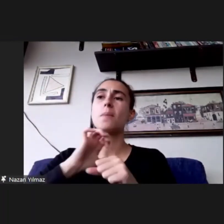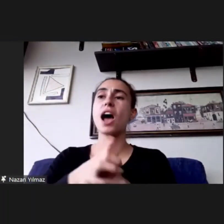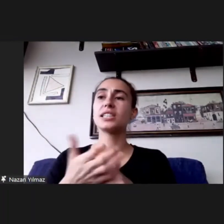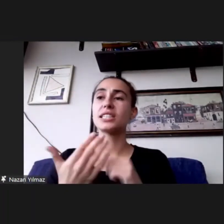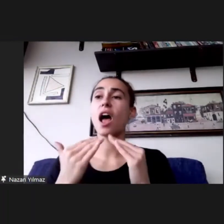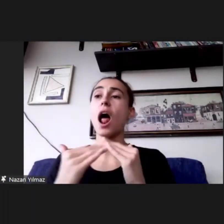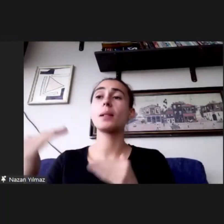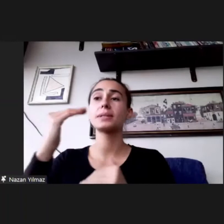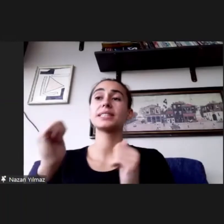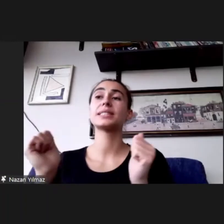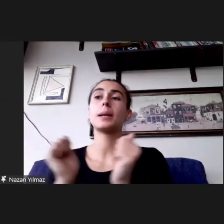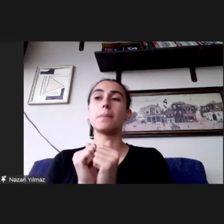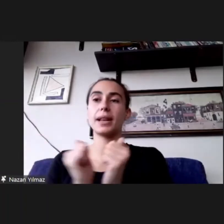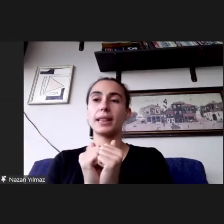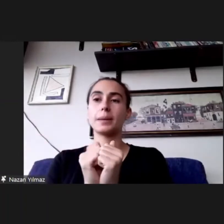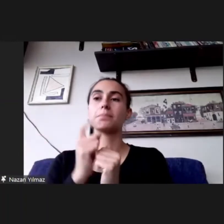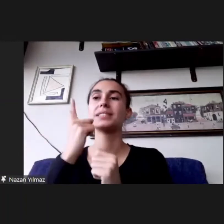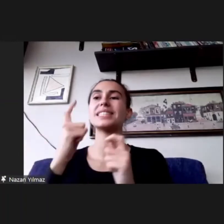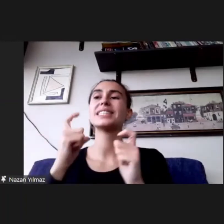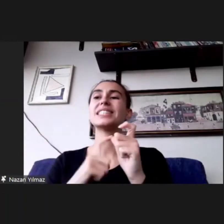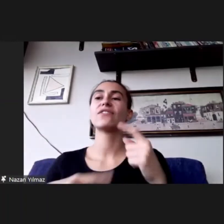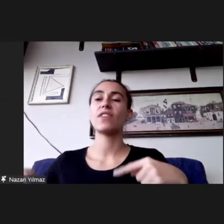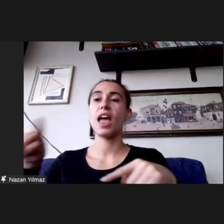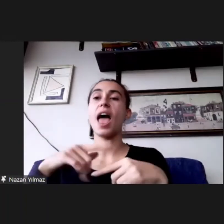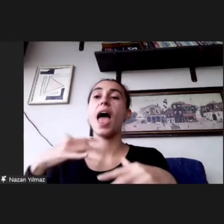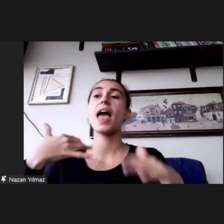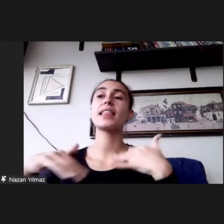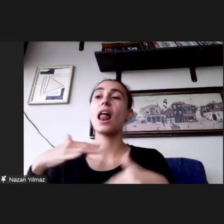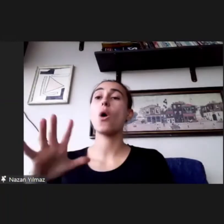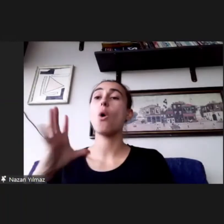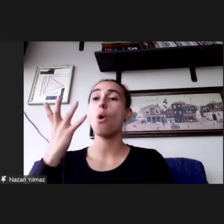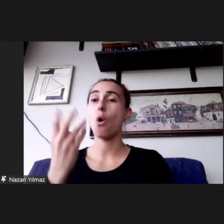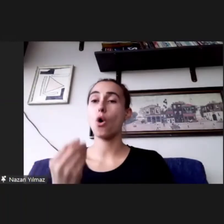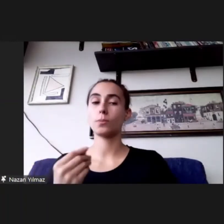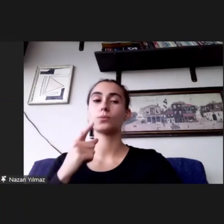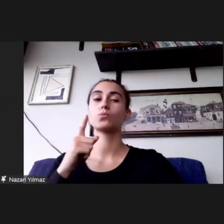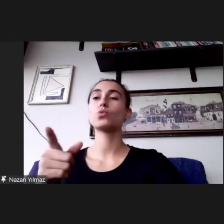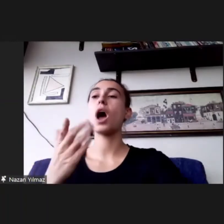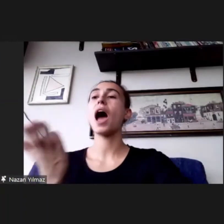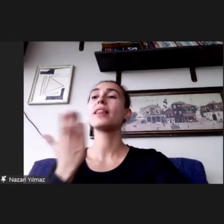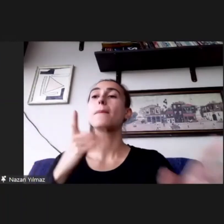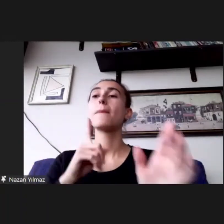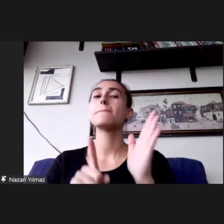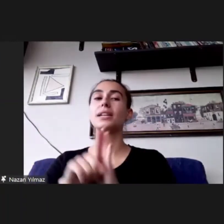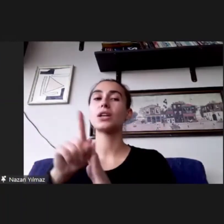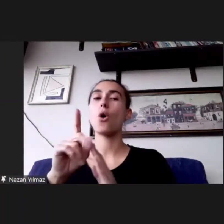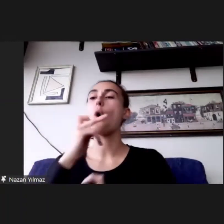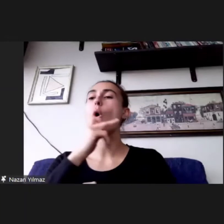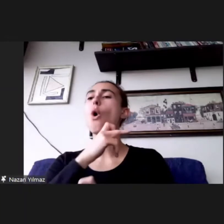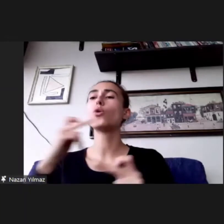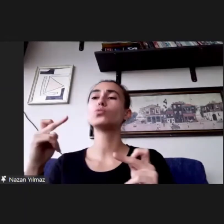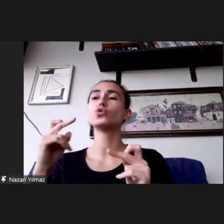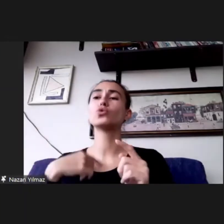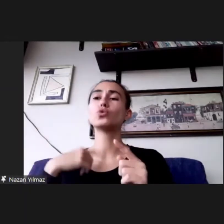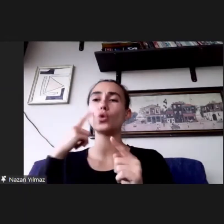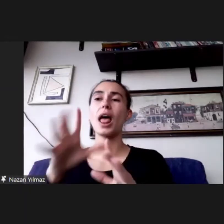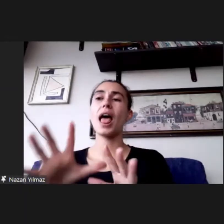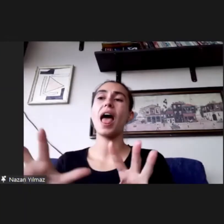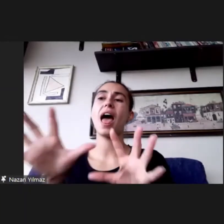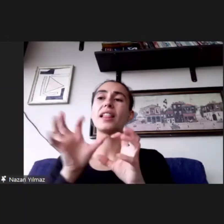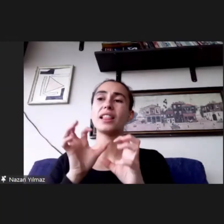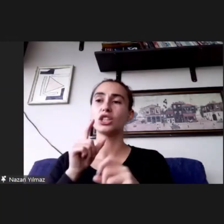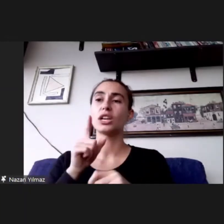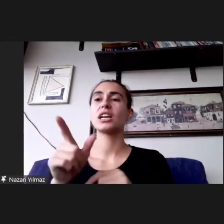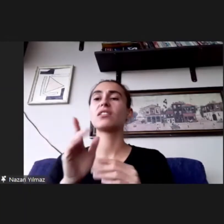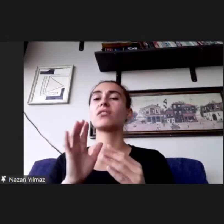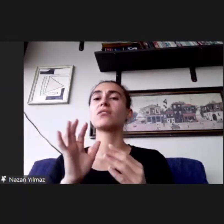birlikte bir sınıfta engelli bir öğrencinin varlığının o sınıfın akademik başarısını olumsuz yönde etkileyebileceğine ilişkin kaygılar karşımıza